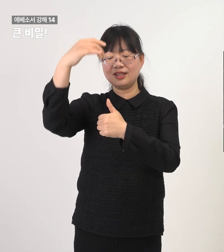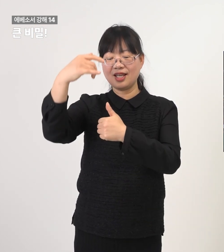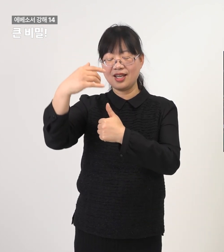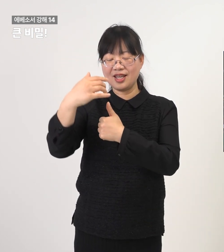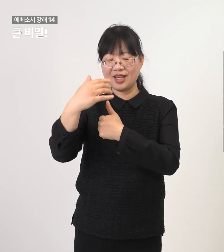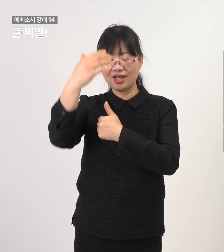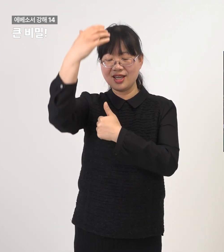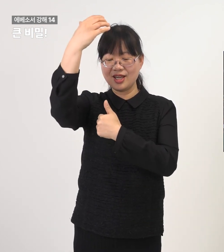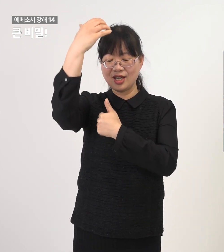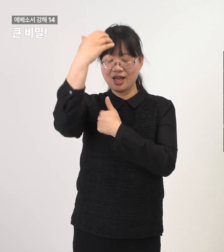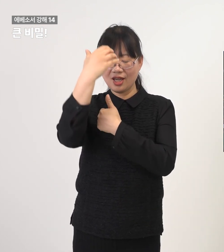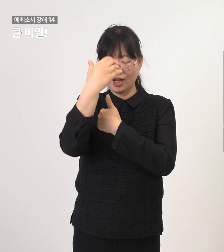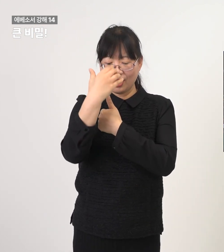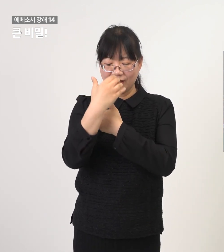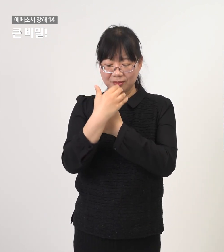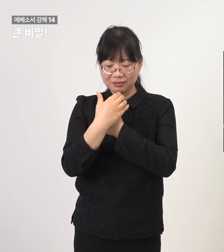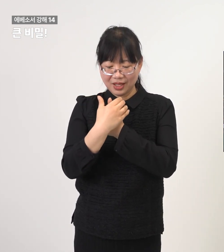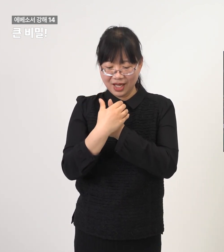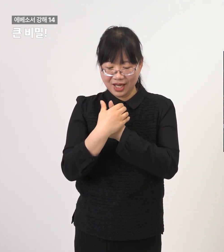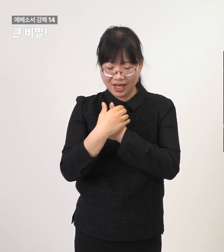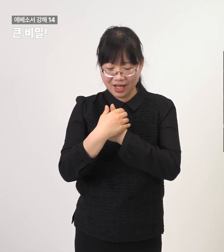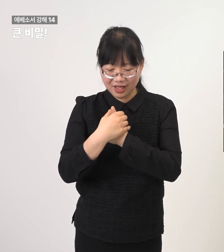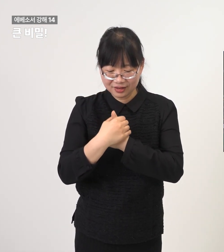그 소망 그 사랑 그 생명